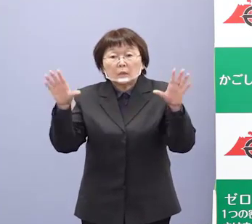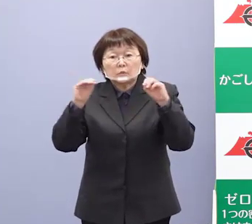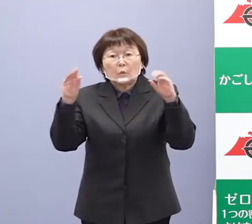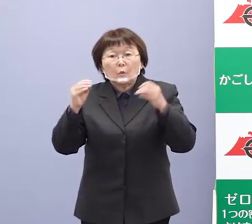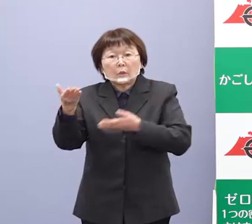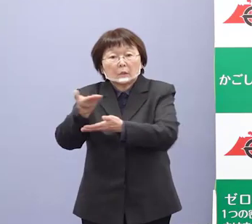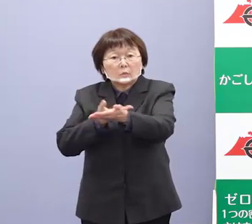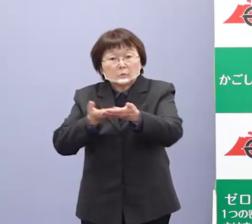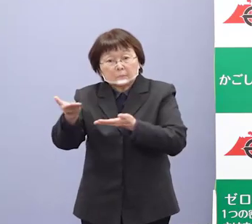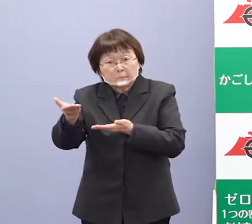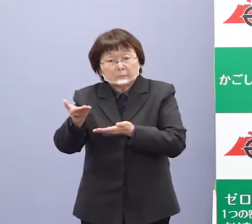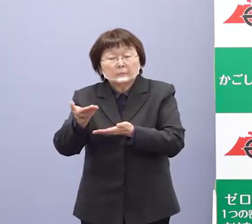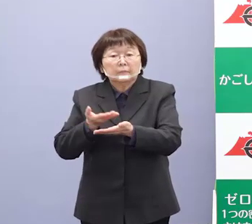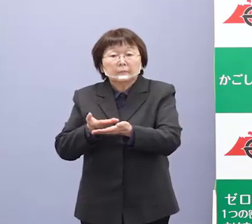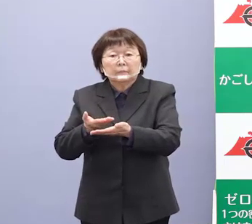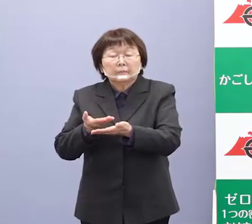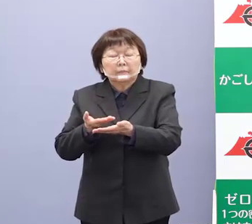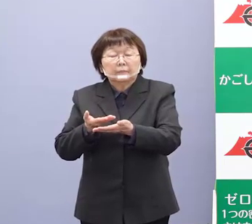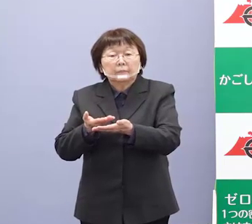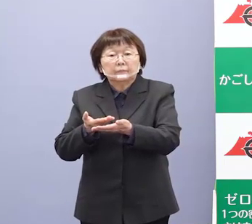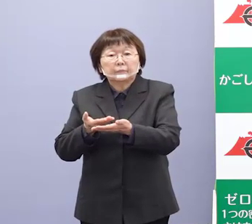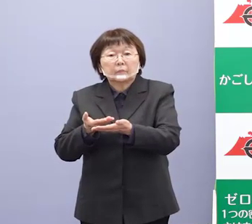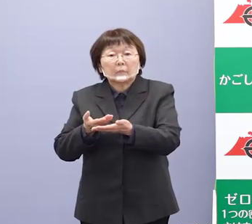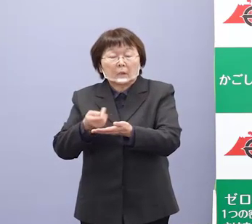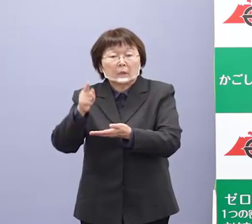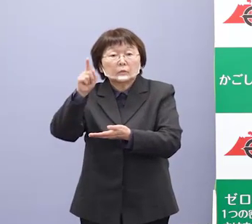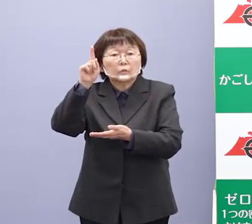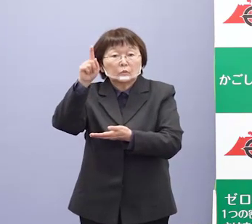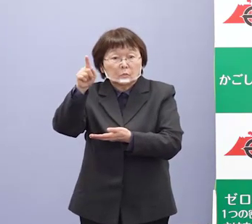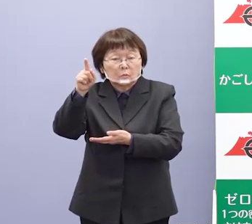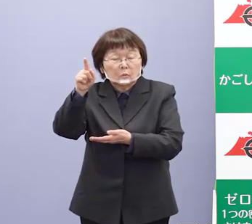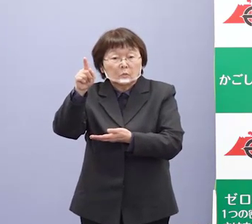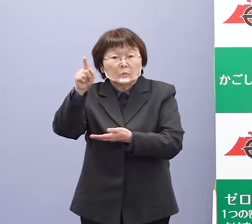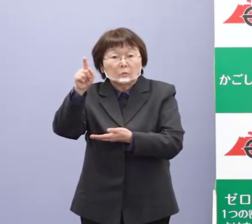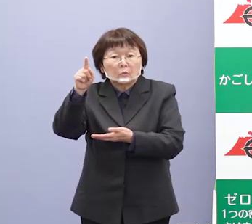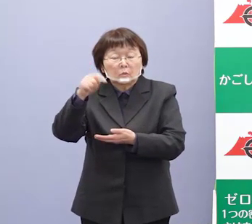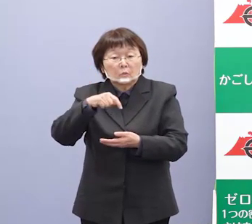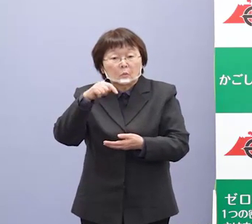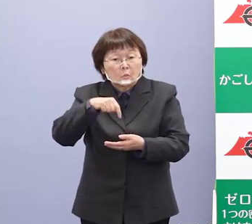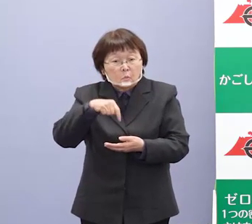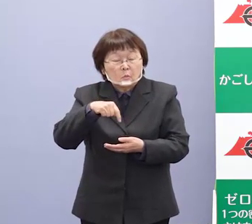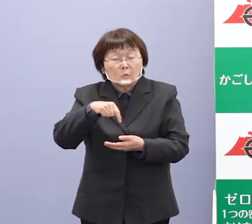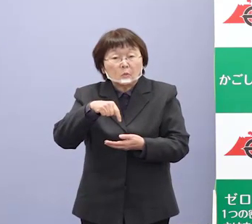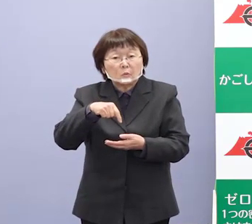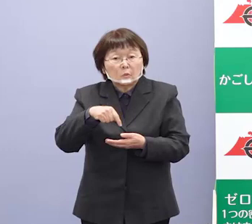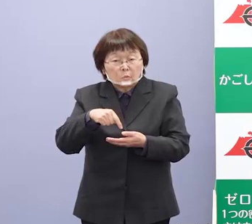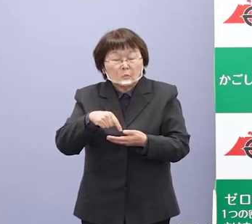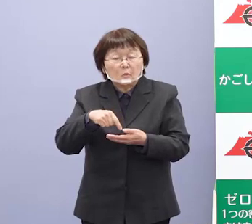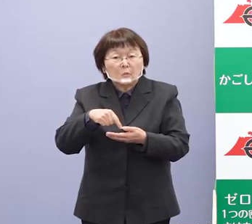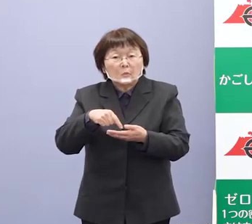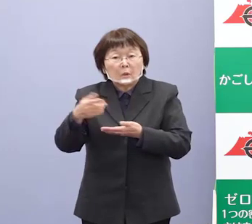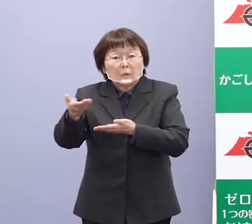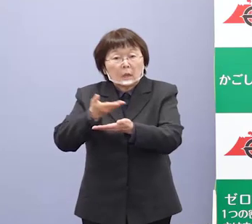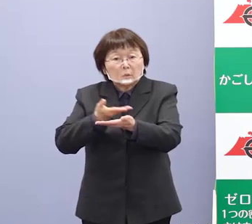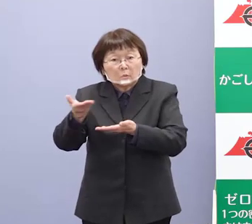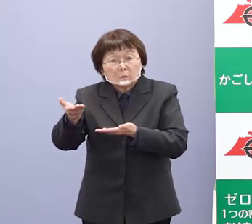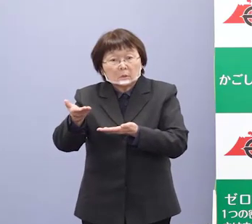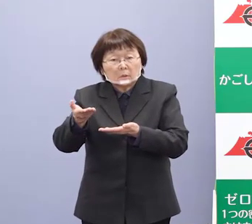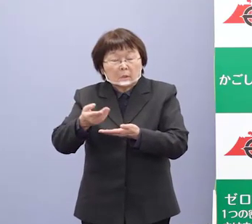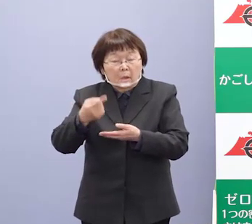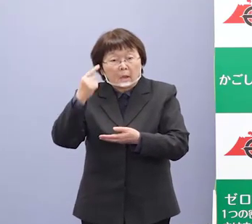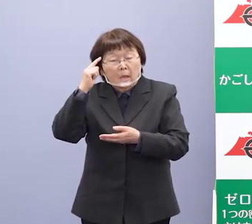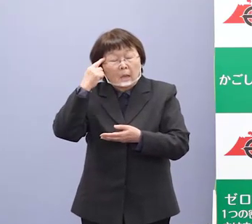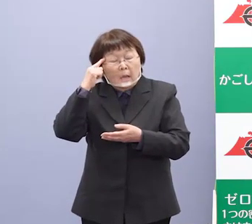ていうのをされているかと思うんですけれども、これは気象庁の本庁との直接のやり取りというところも含めて検討